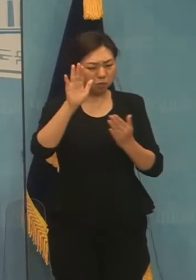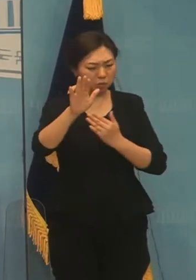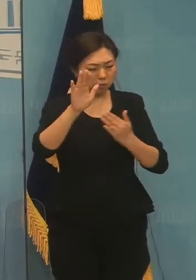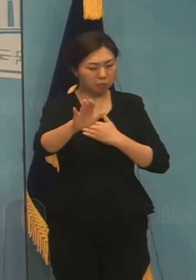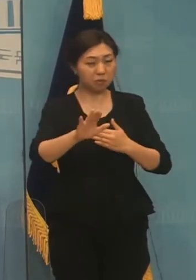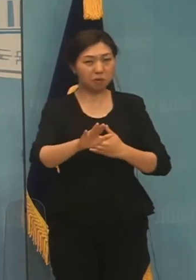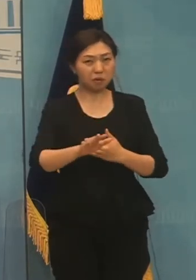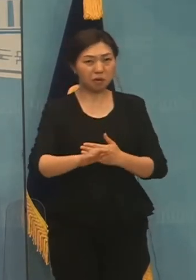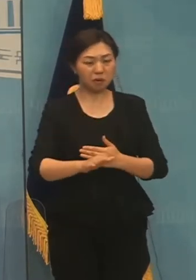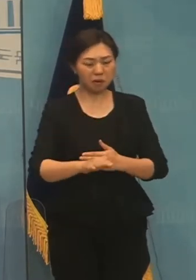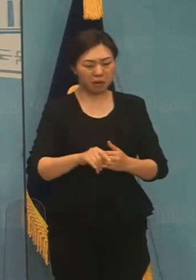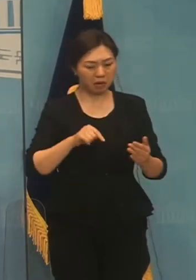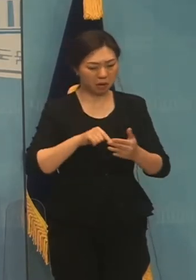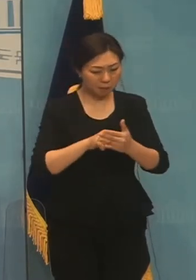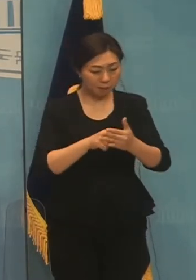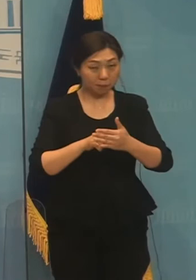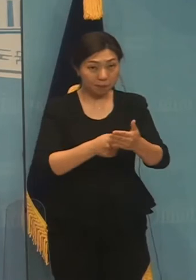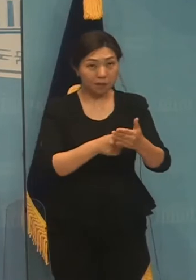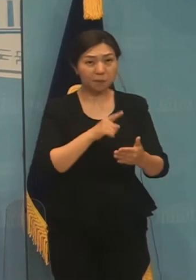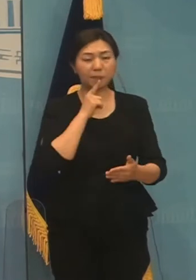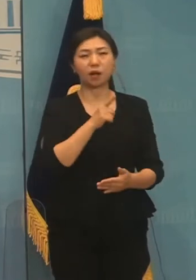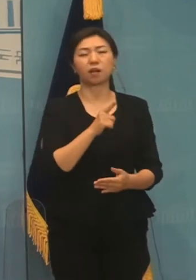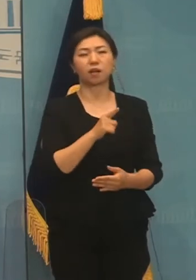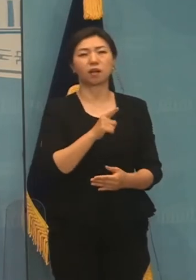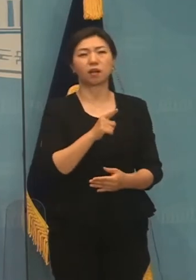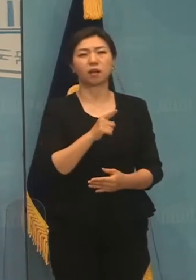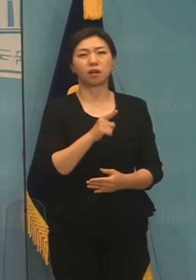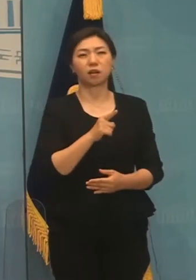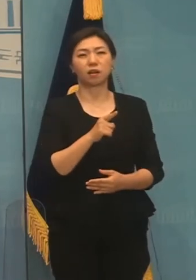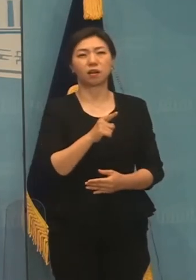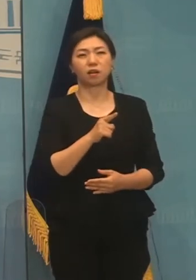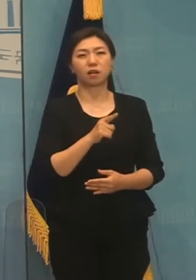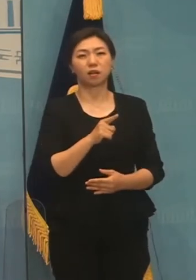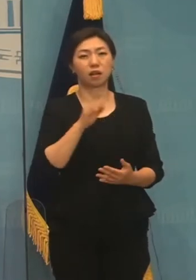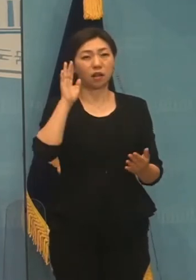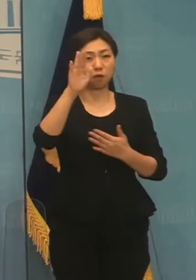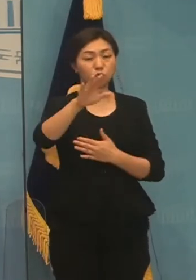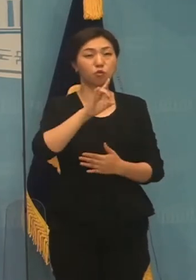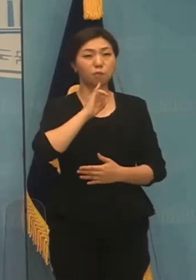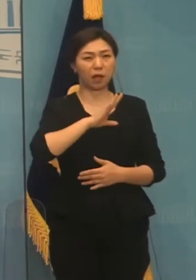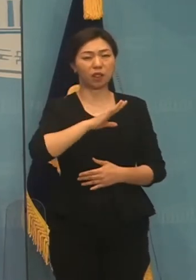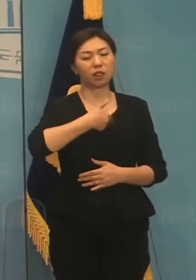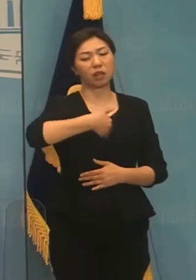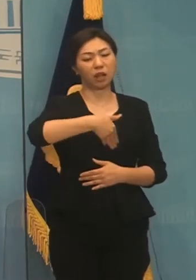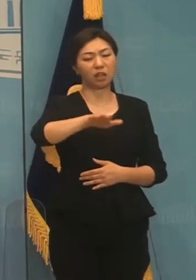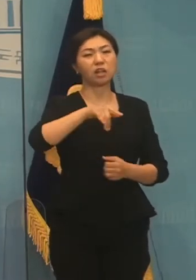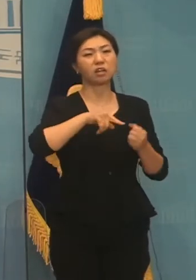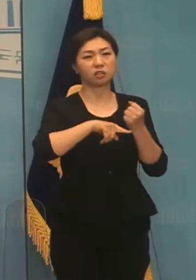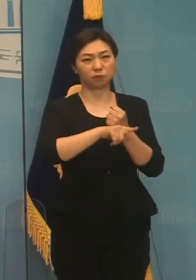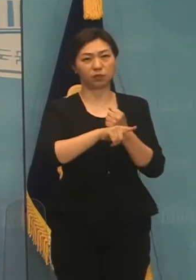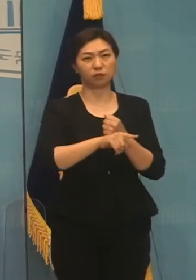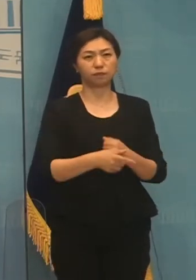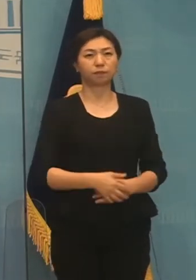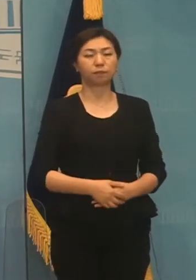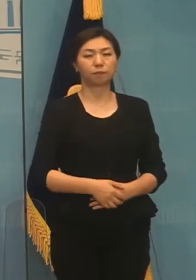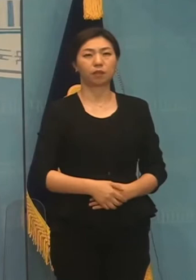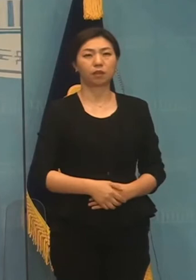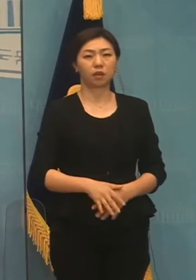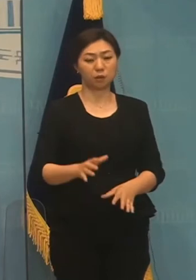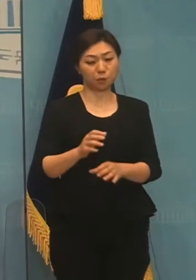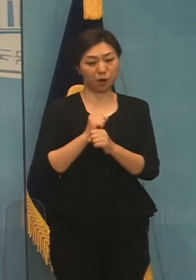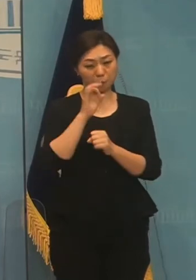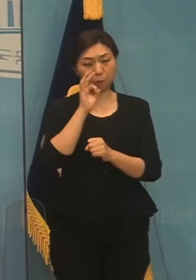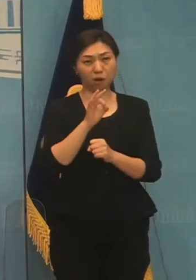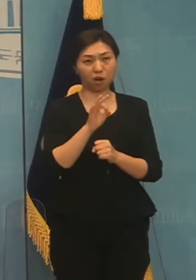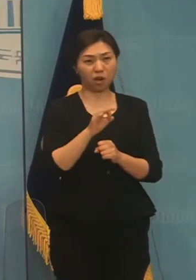앞으로만 나가겠다는 것은 앞으로만 가겠다는 것이었습니다. 한마디로